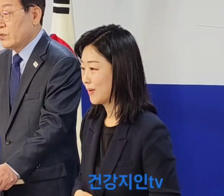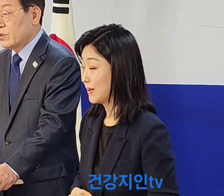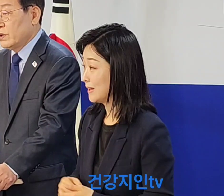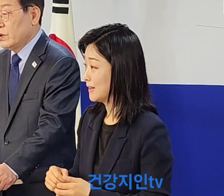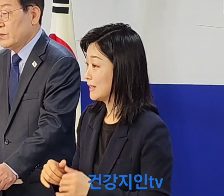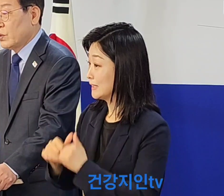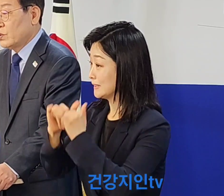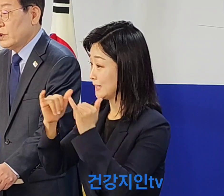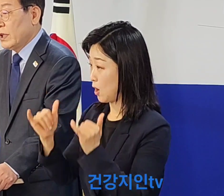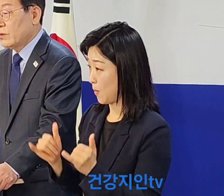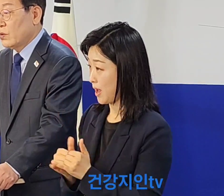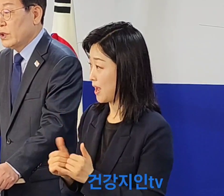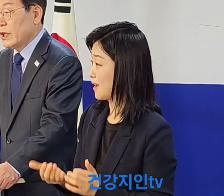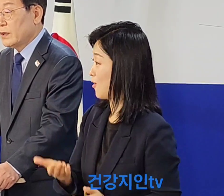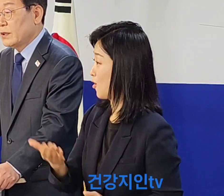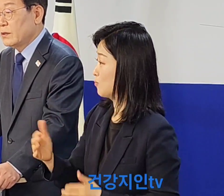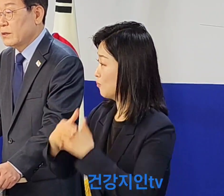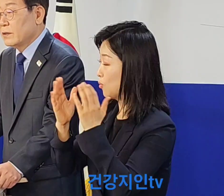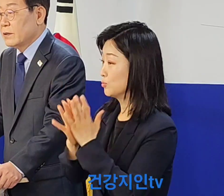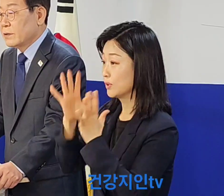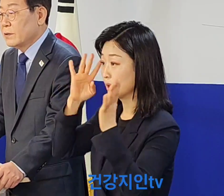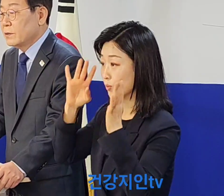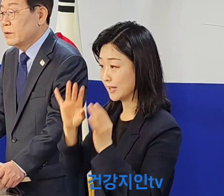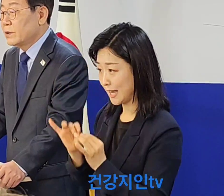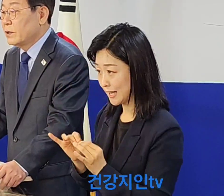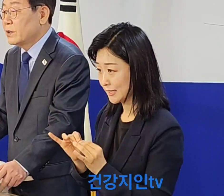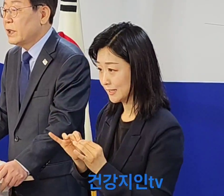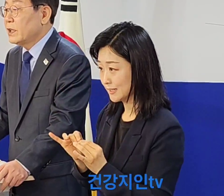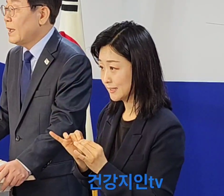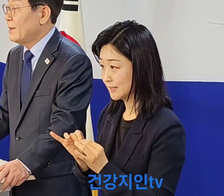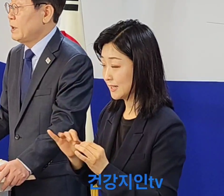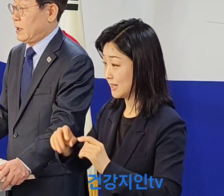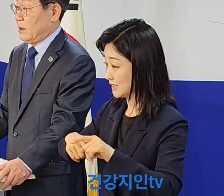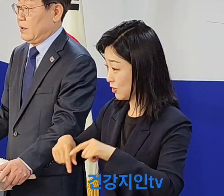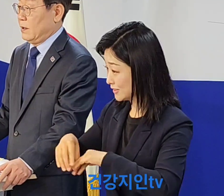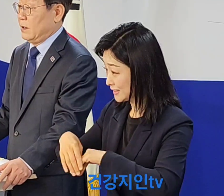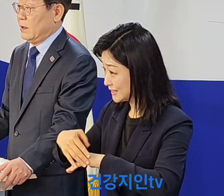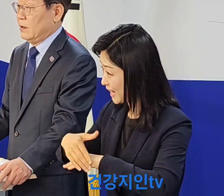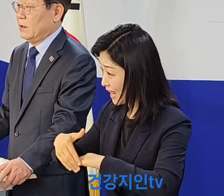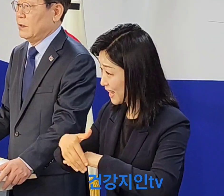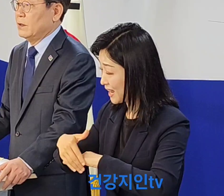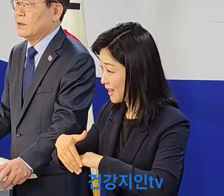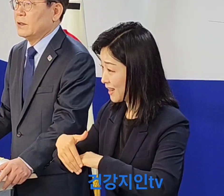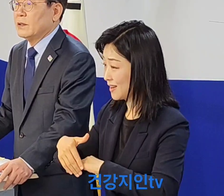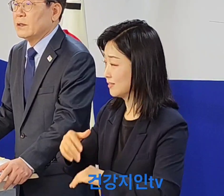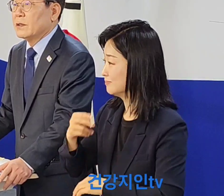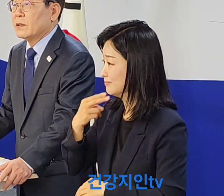사회 구성원 모두가 동의하는 그런 것은 정책이 아닙니다.